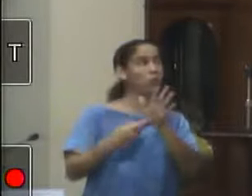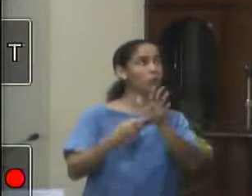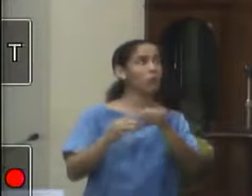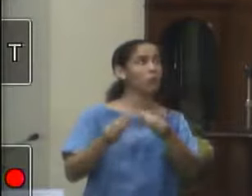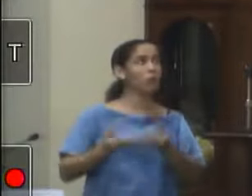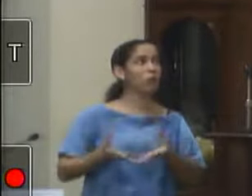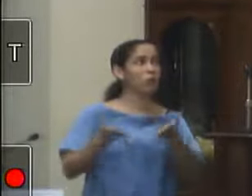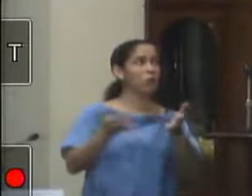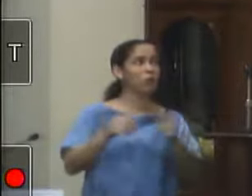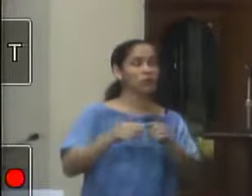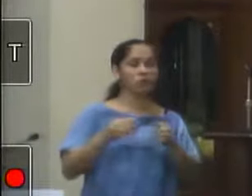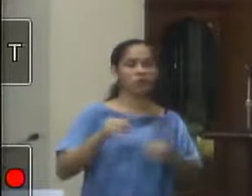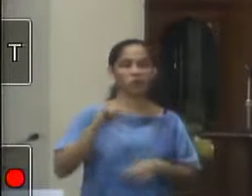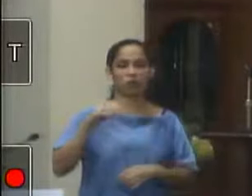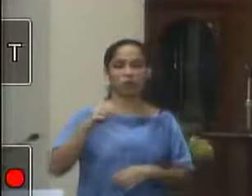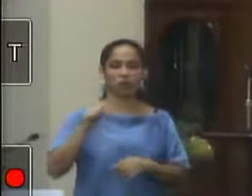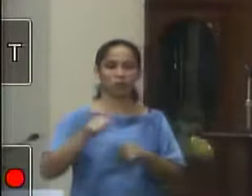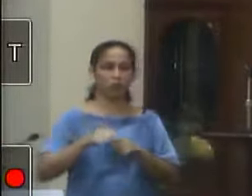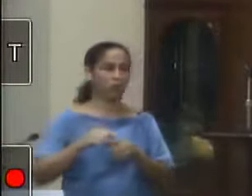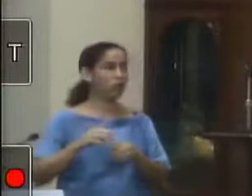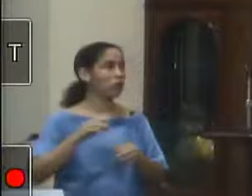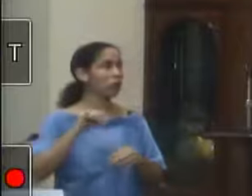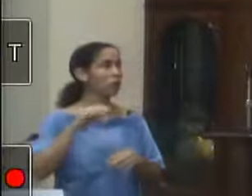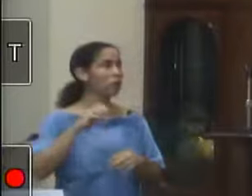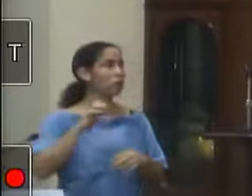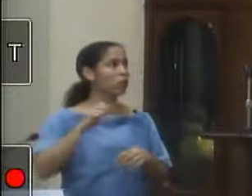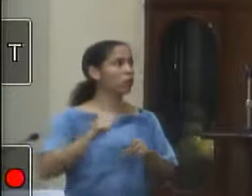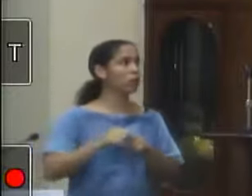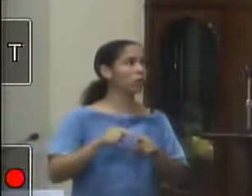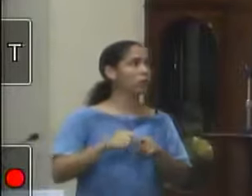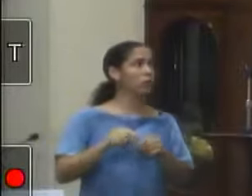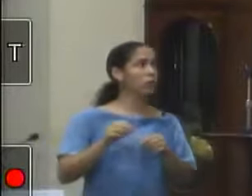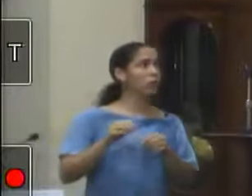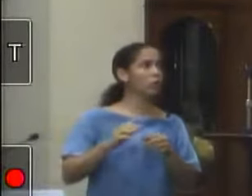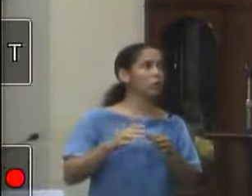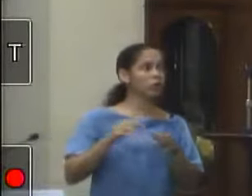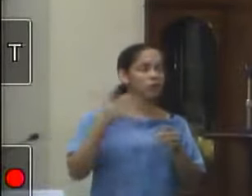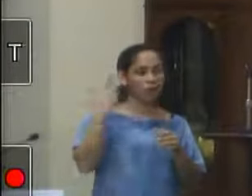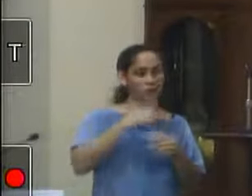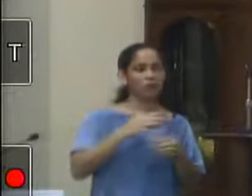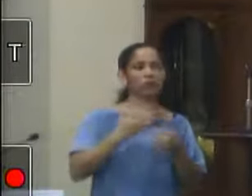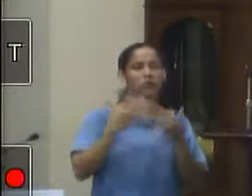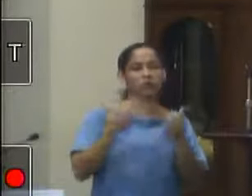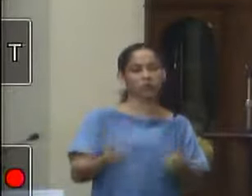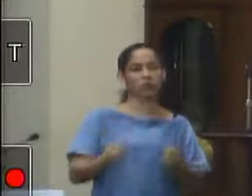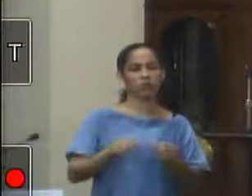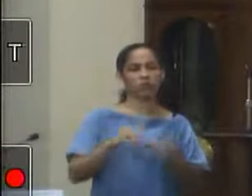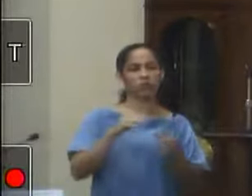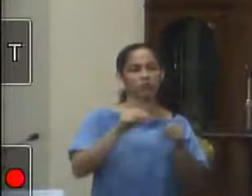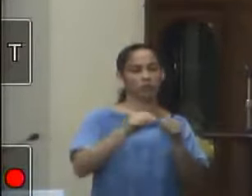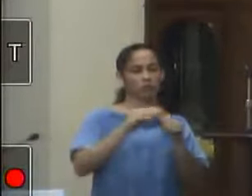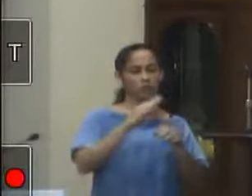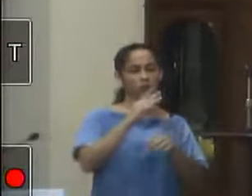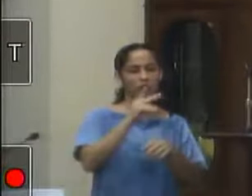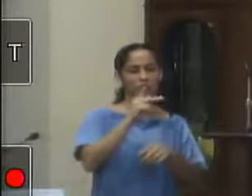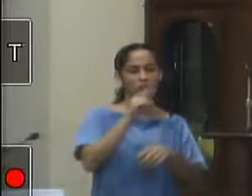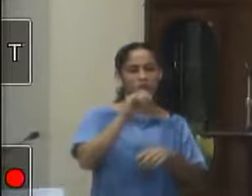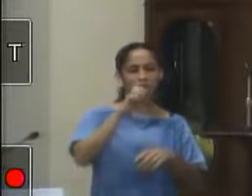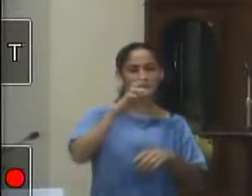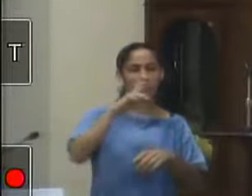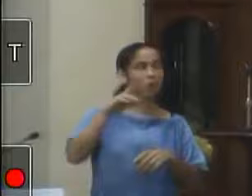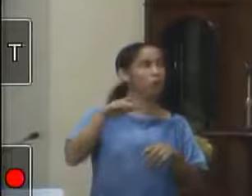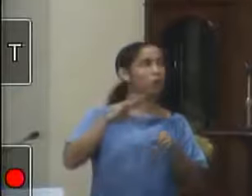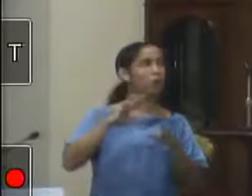enviar para a equipe do INEA, que o INEA vai, tenho certeza que o INEA vai encampar essa ideia, e nós vamos montar um pier iluminado com